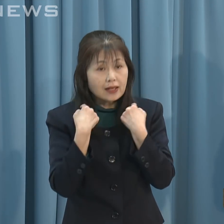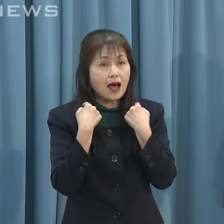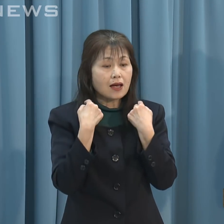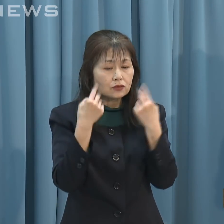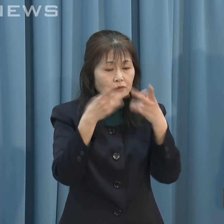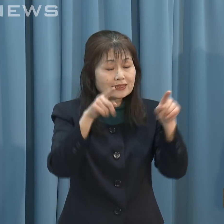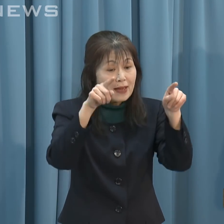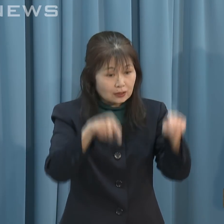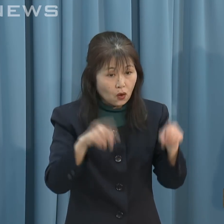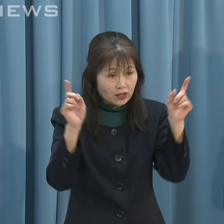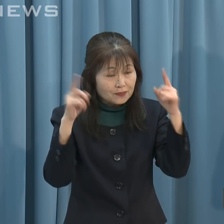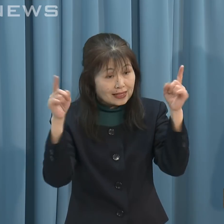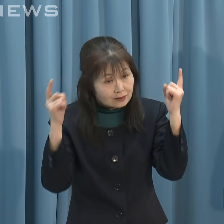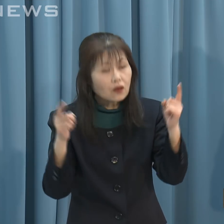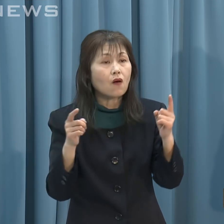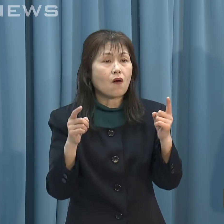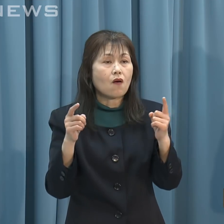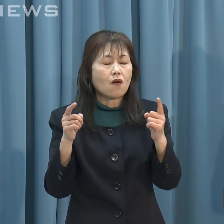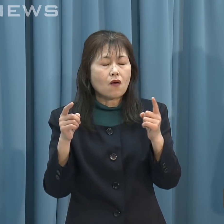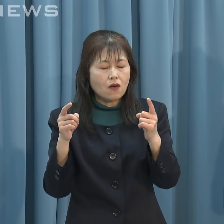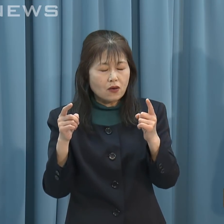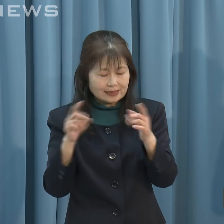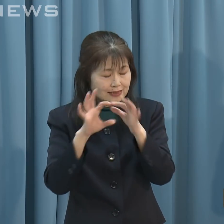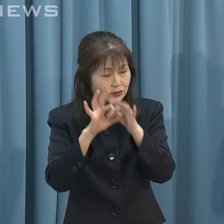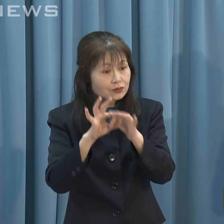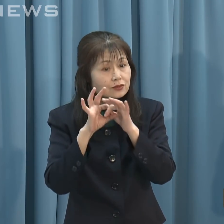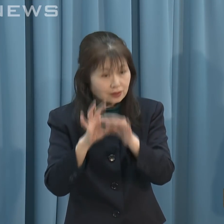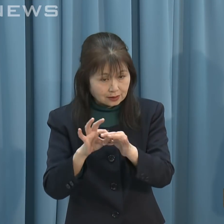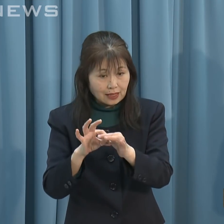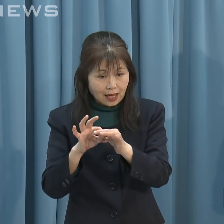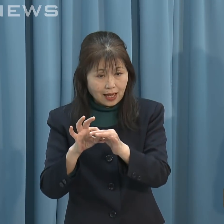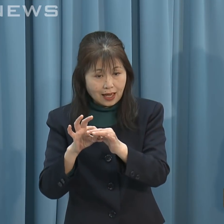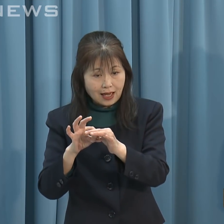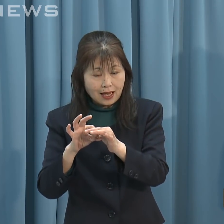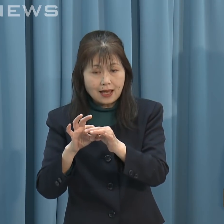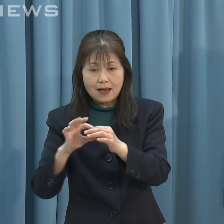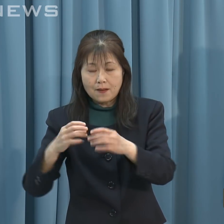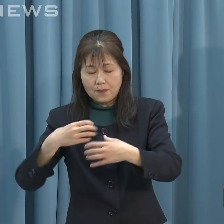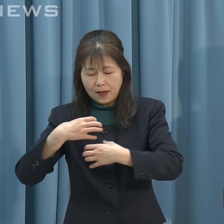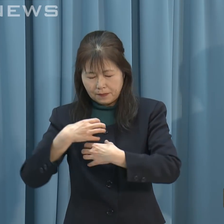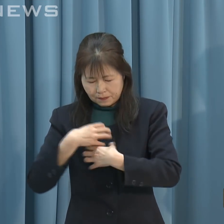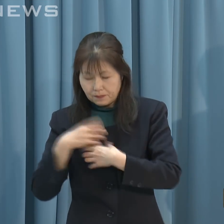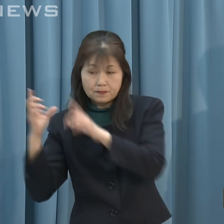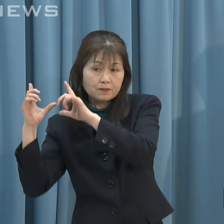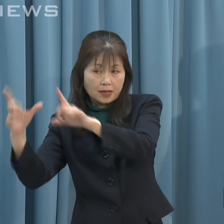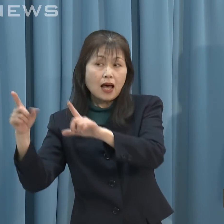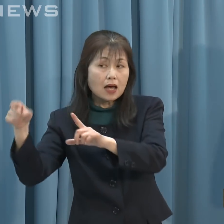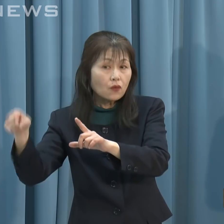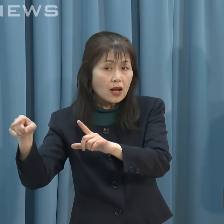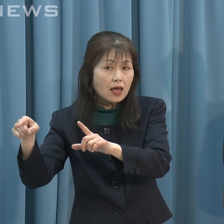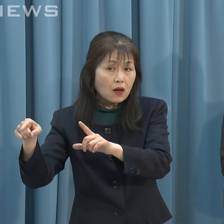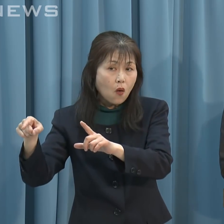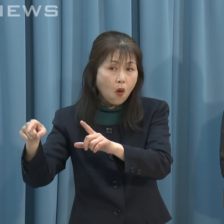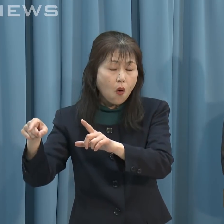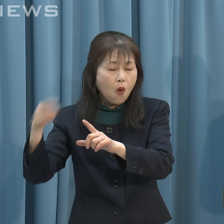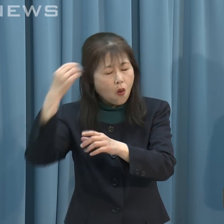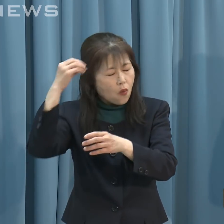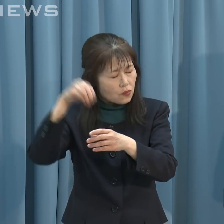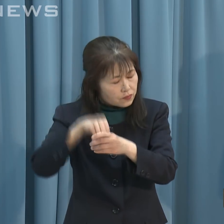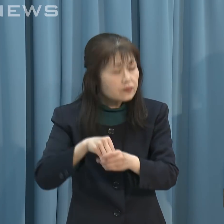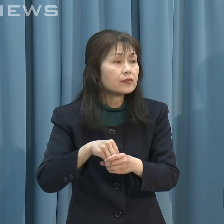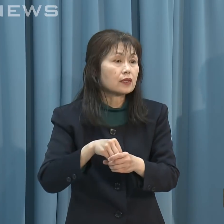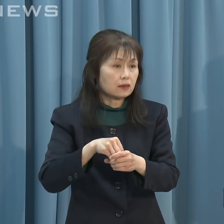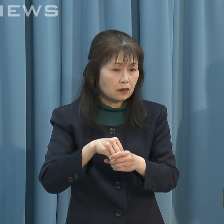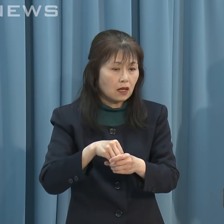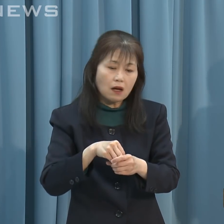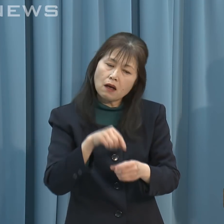て緊急事態が発生されたことを踏まえてどうするかを考えてもらいたい。 で、まあ、開催する方としてもこの表